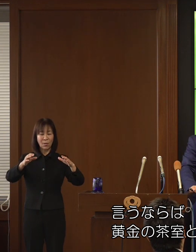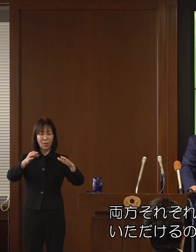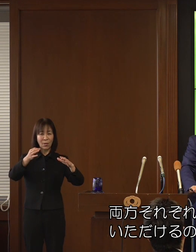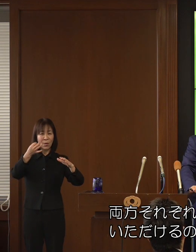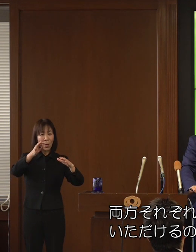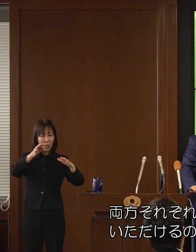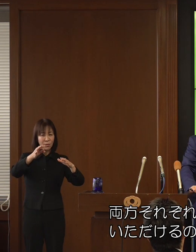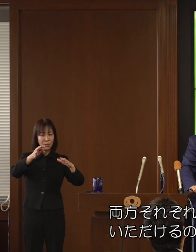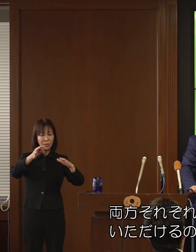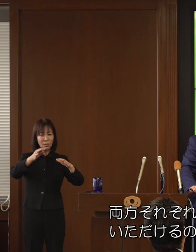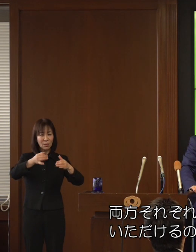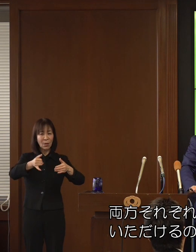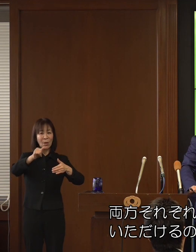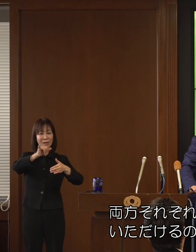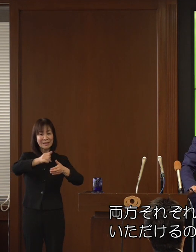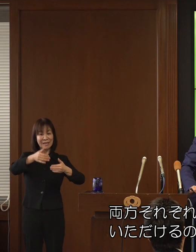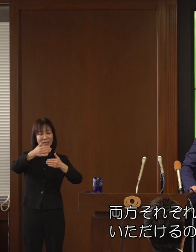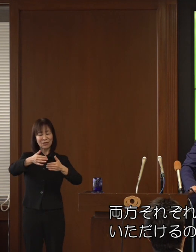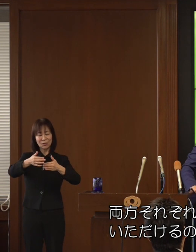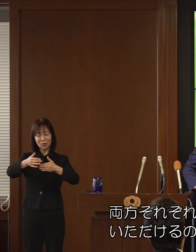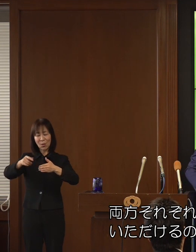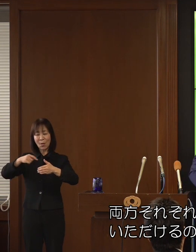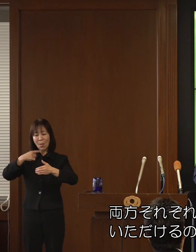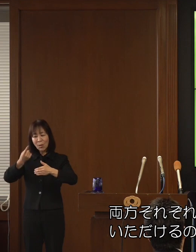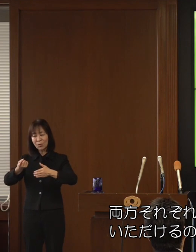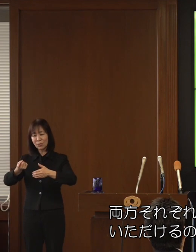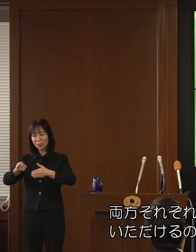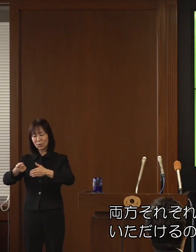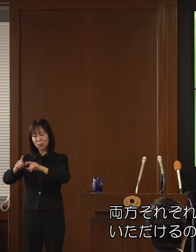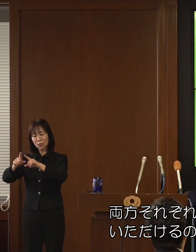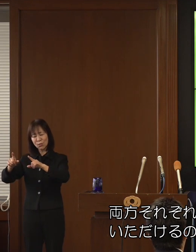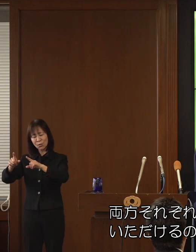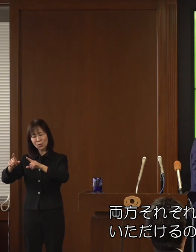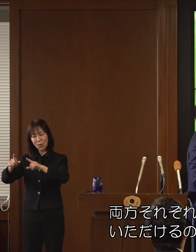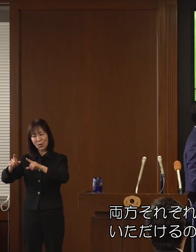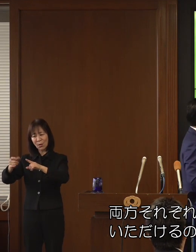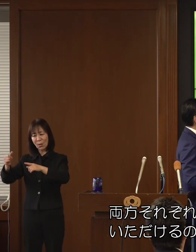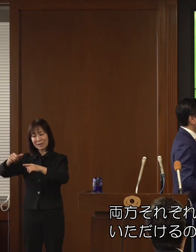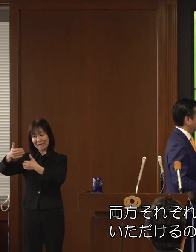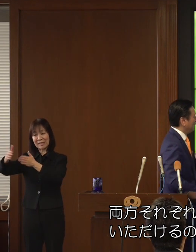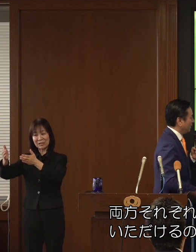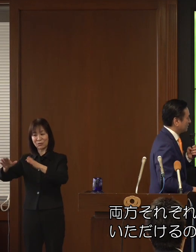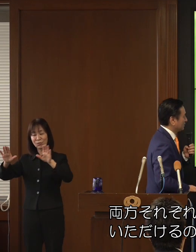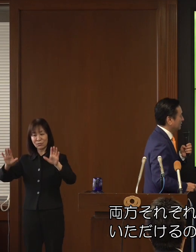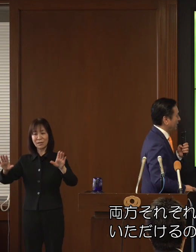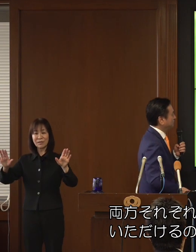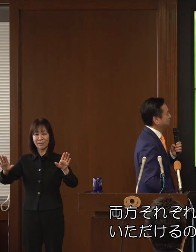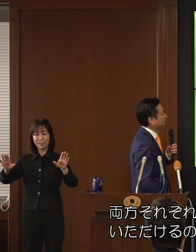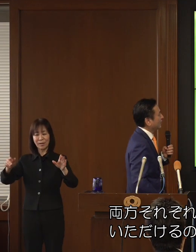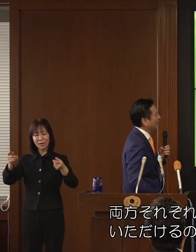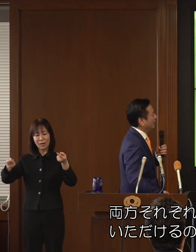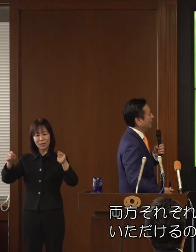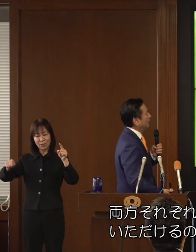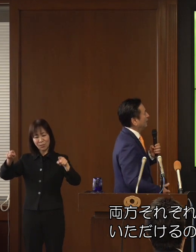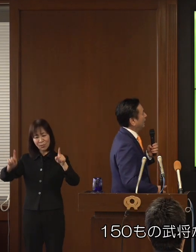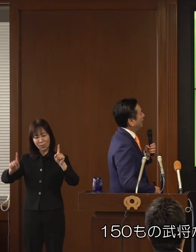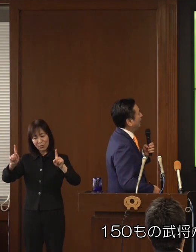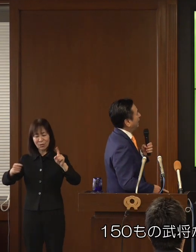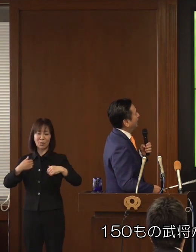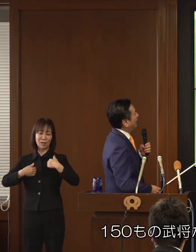まあ、両方それぞれの持ち味を楽しんでいただけるのではないかと思っています。はい。